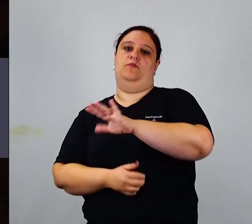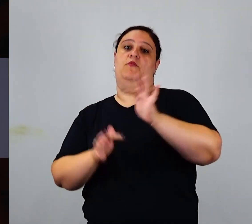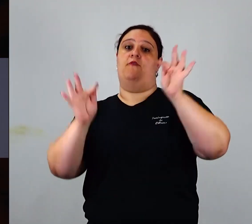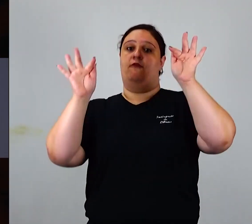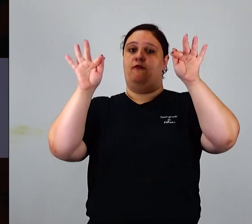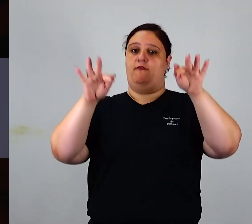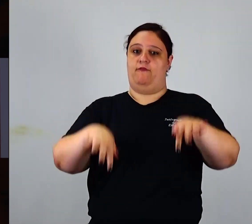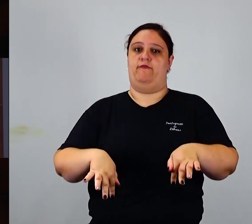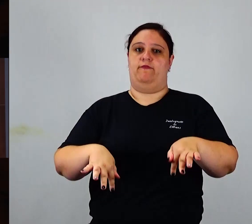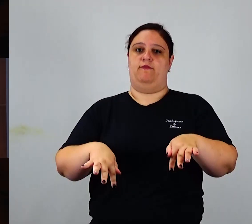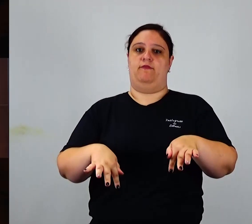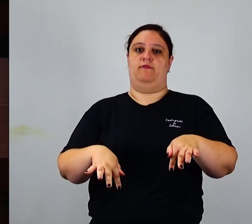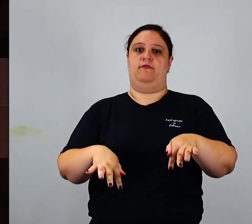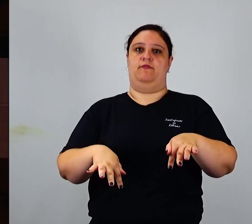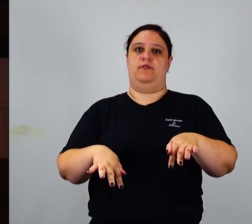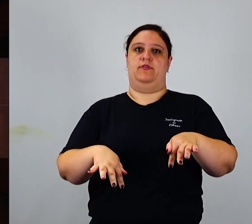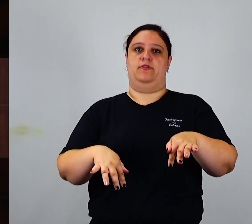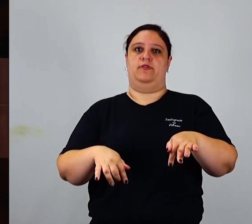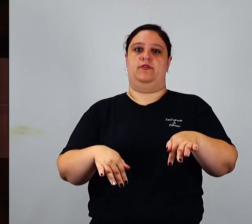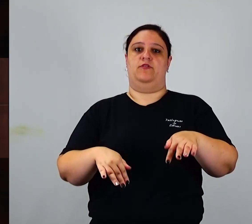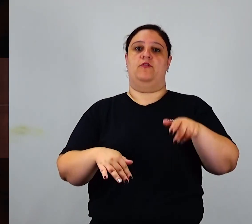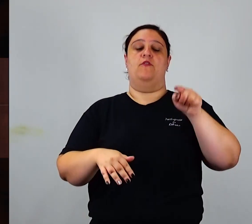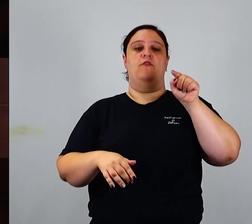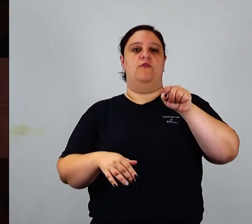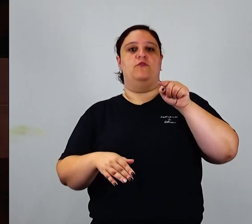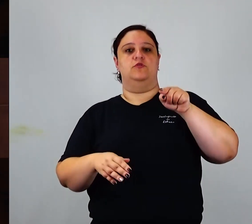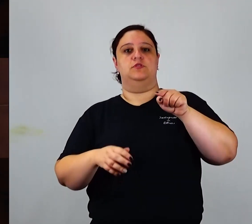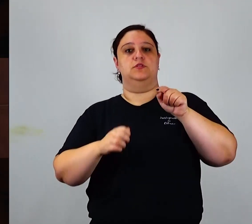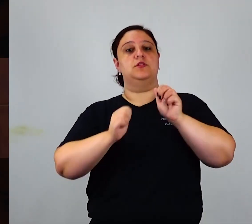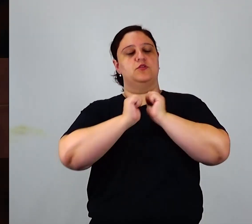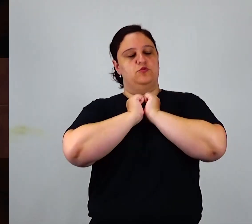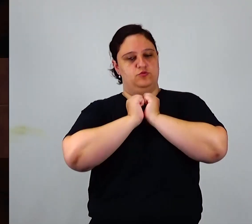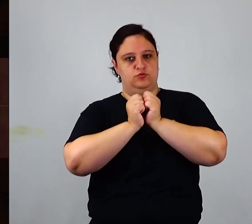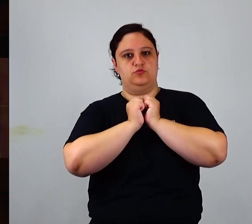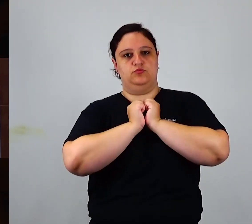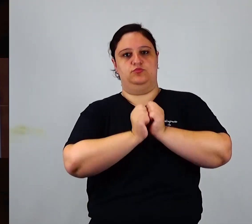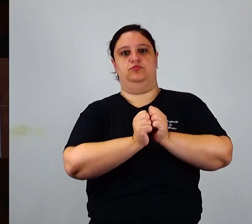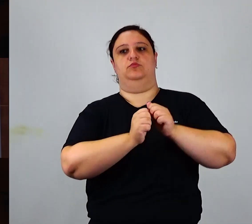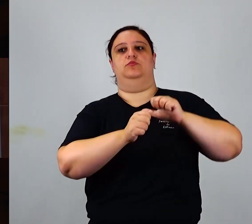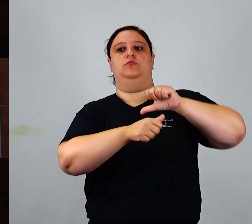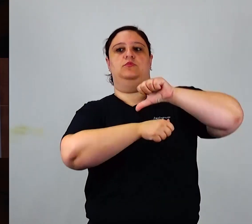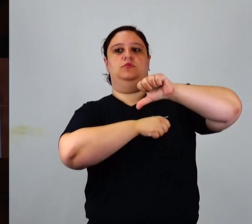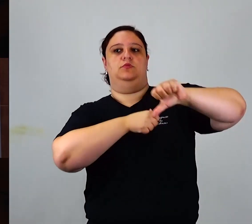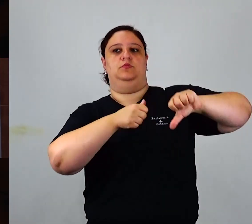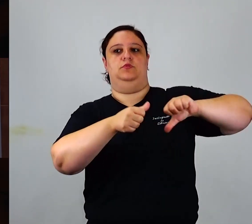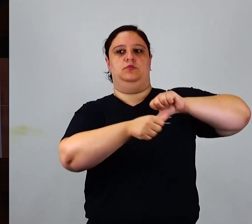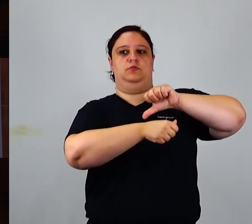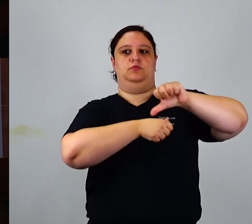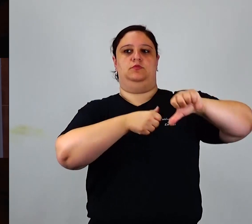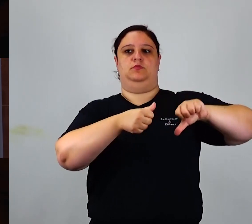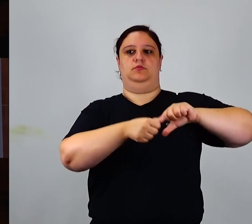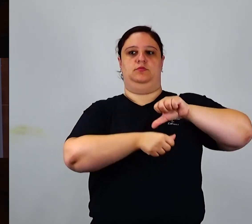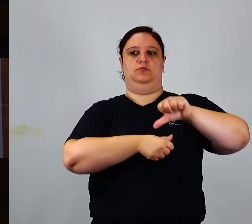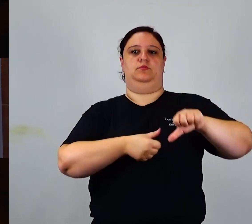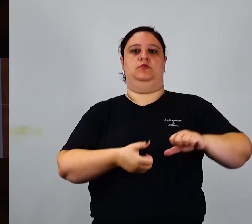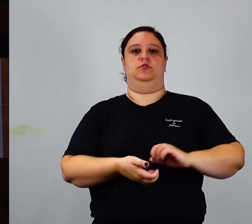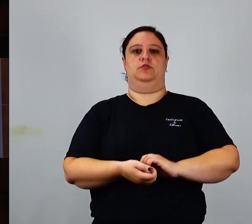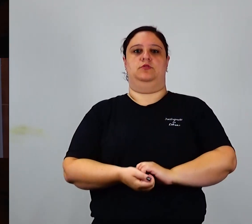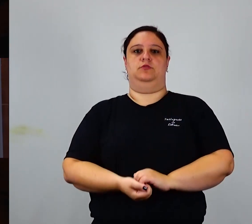final você seja, junto com todos os outros, mas você seja uma expressão do